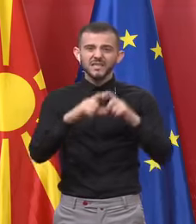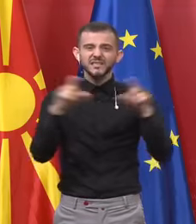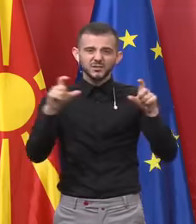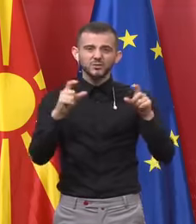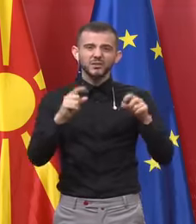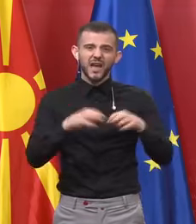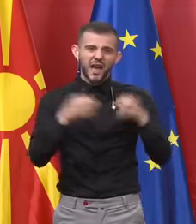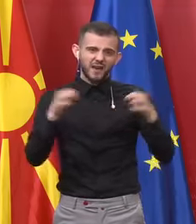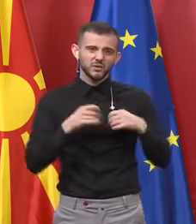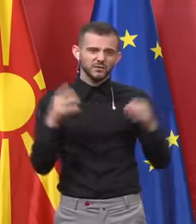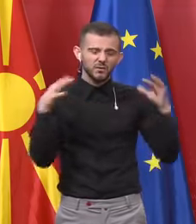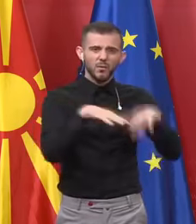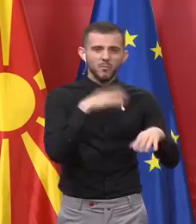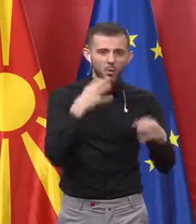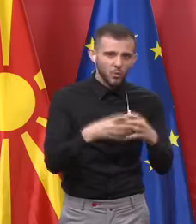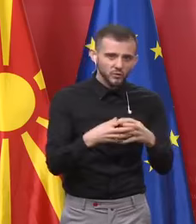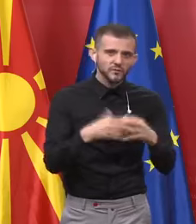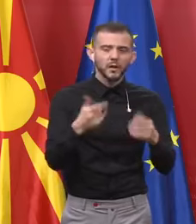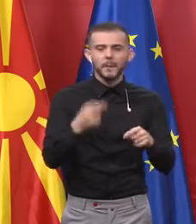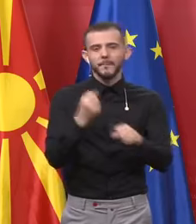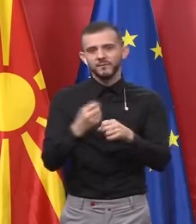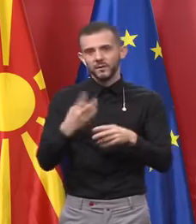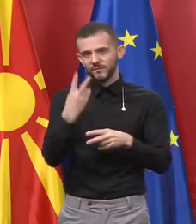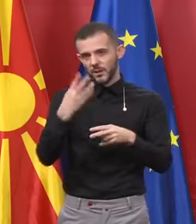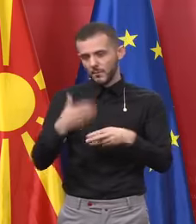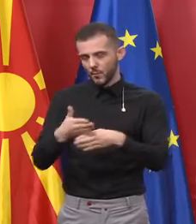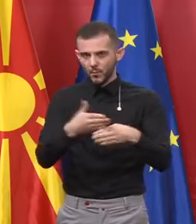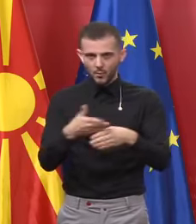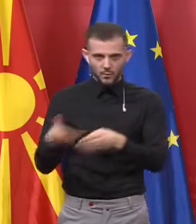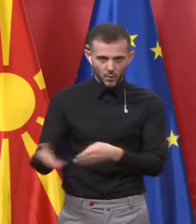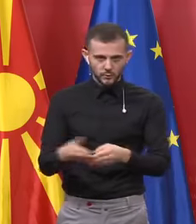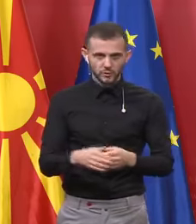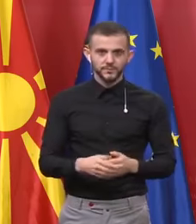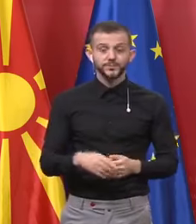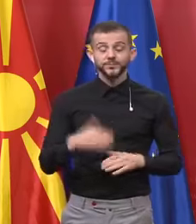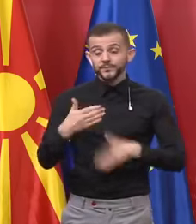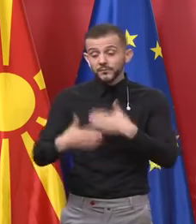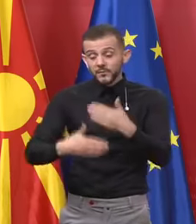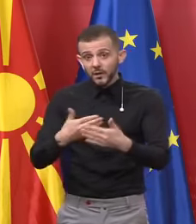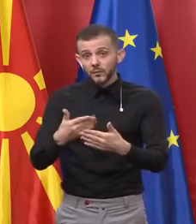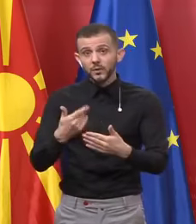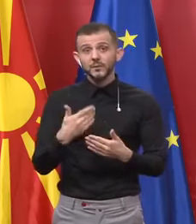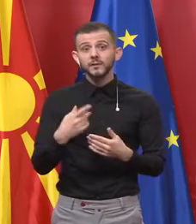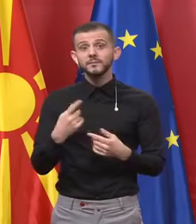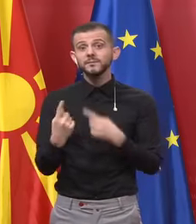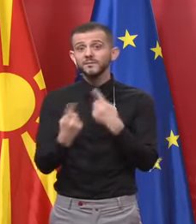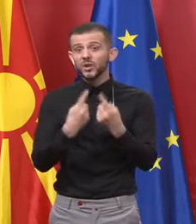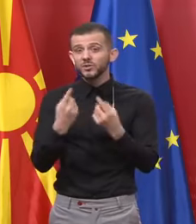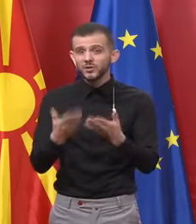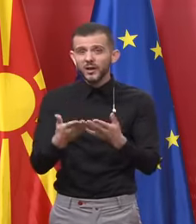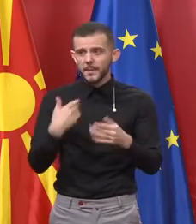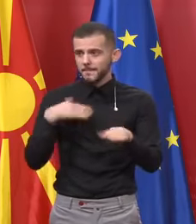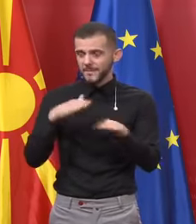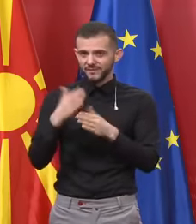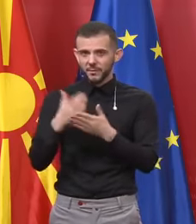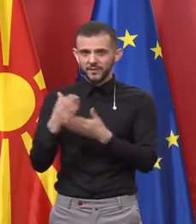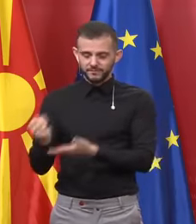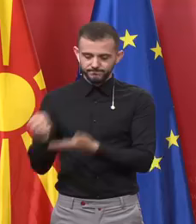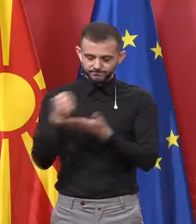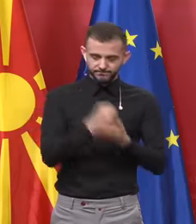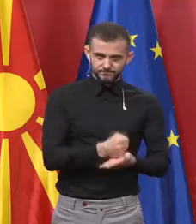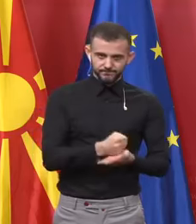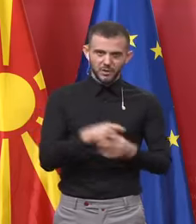за јавно здравје. Понатаму, со оглед на тоа што во Министерството добивме донација